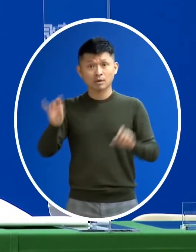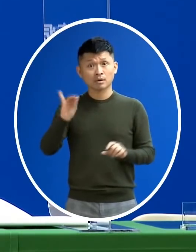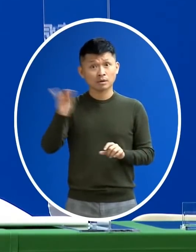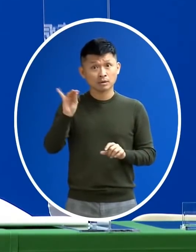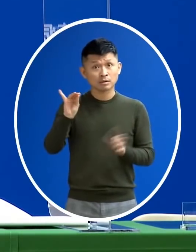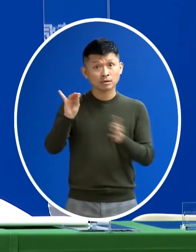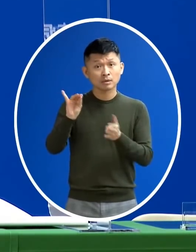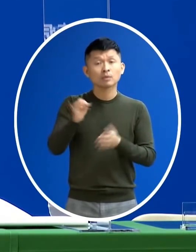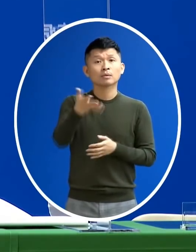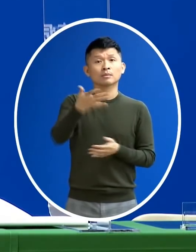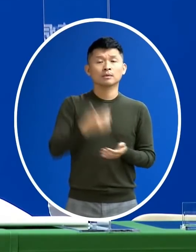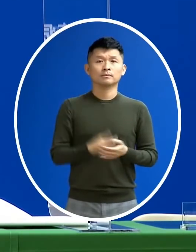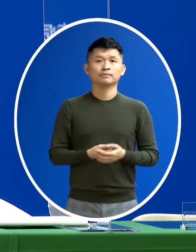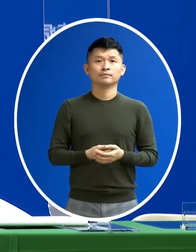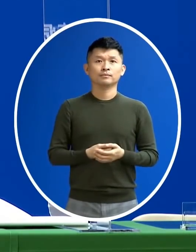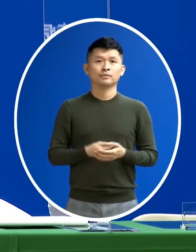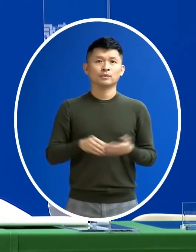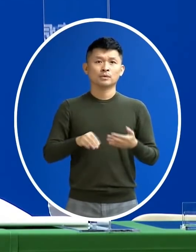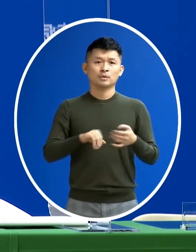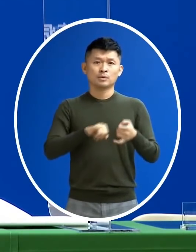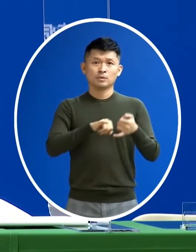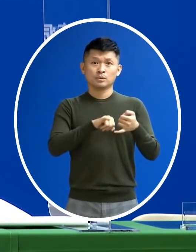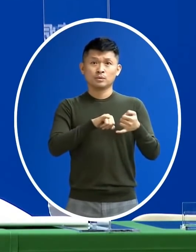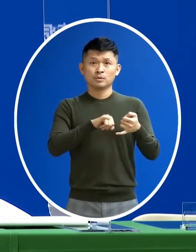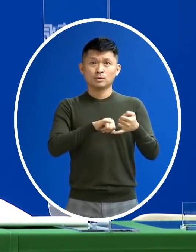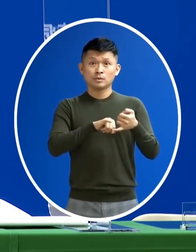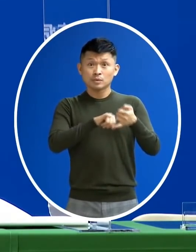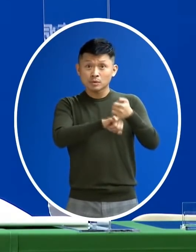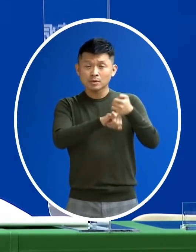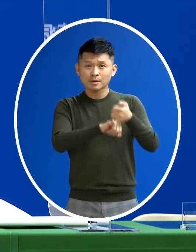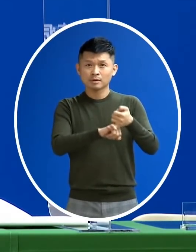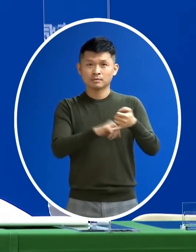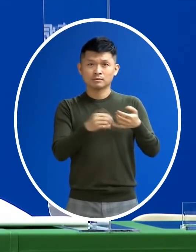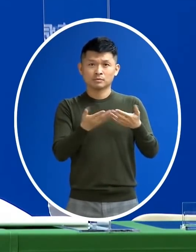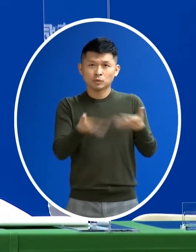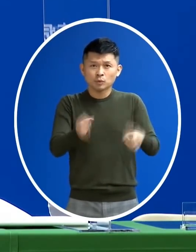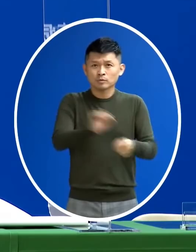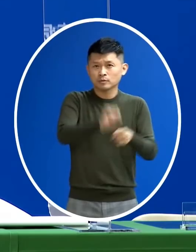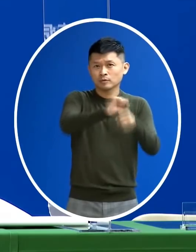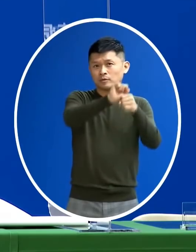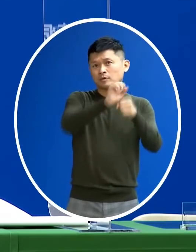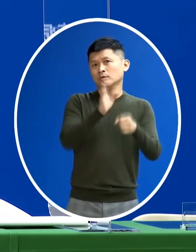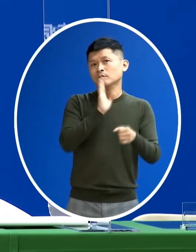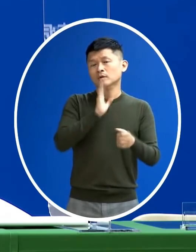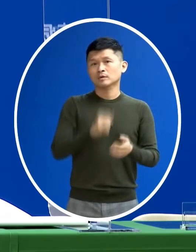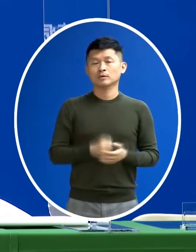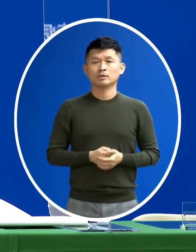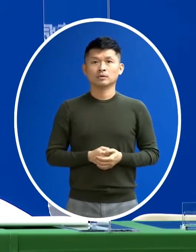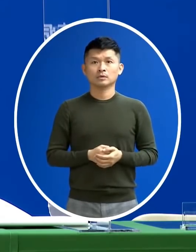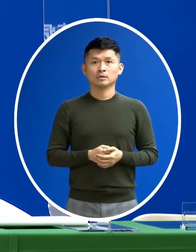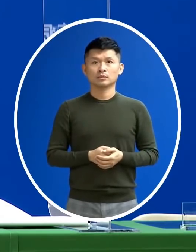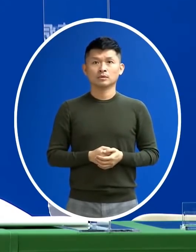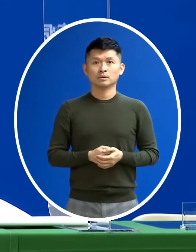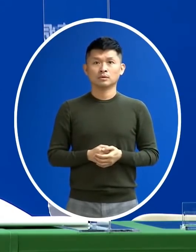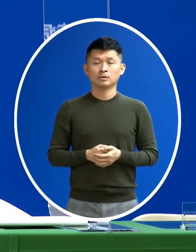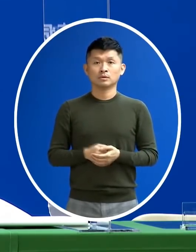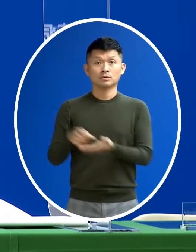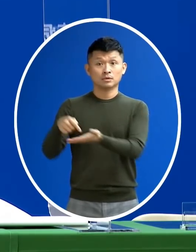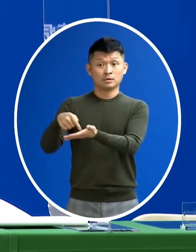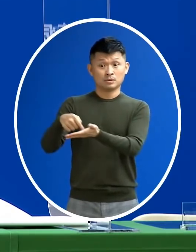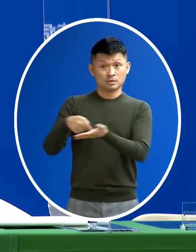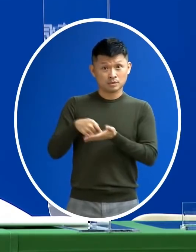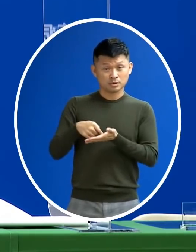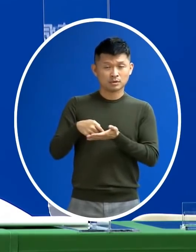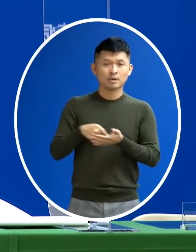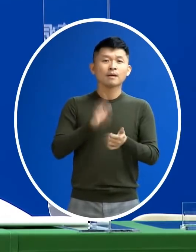们多开了一些预约的一些门，所以他们现在有少了1000坪，所以是他们在请求我们去帮